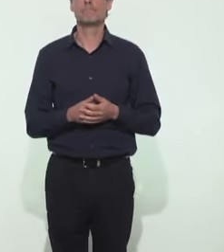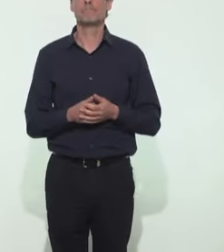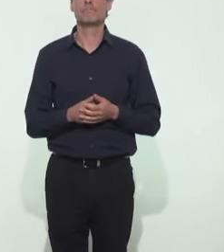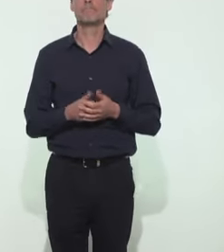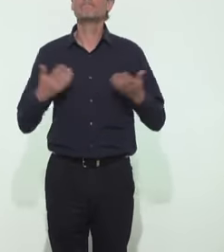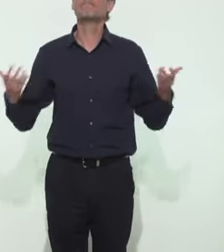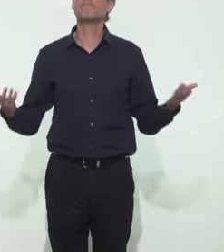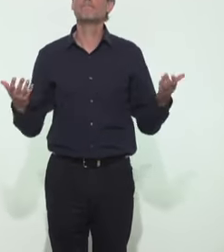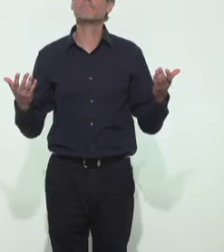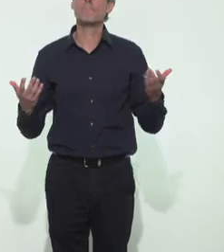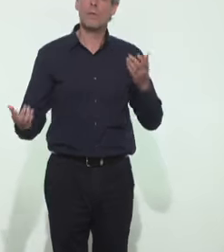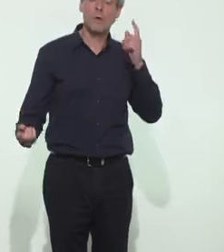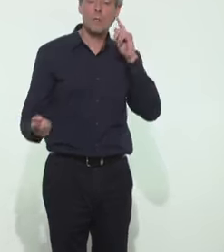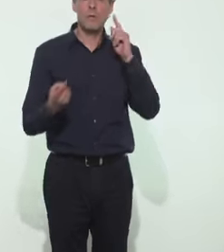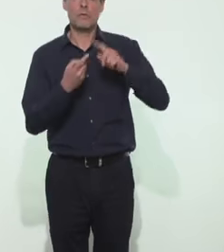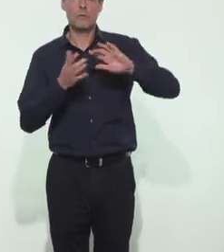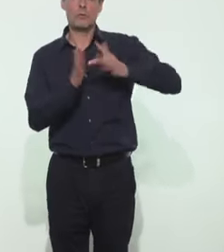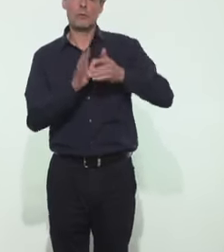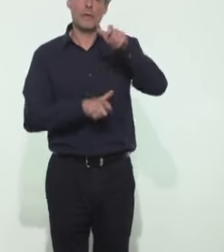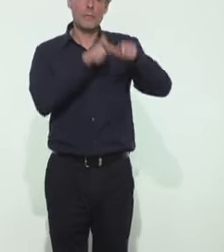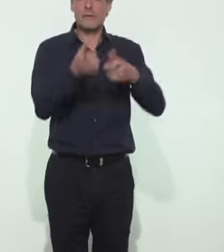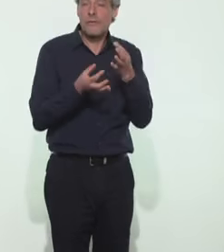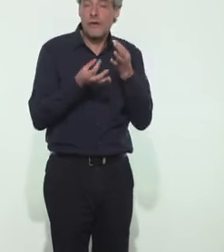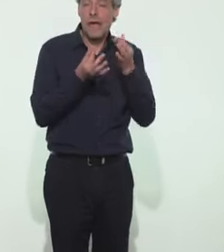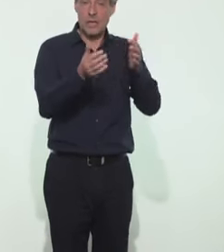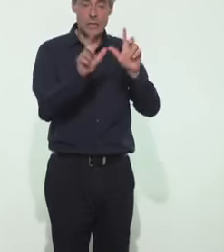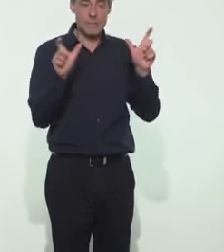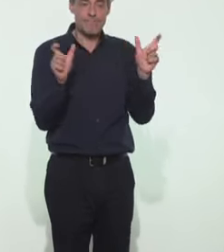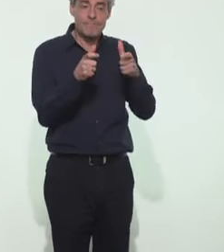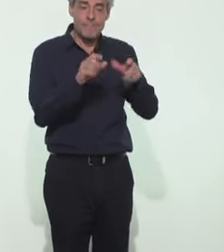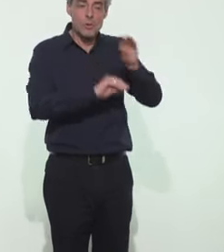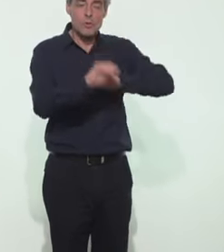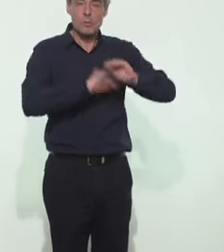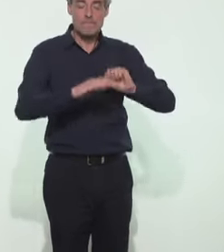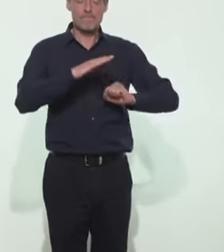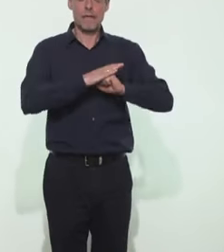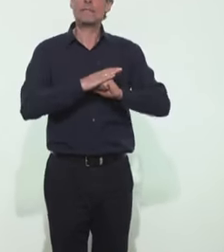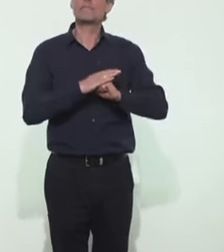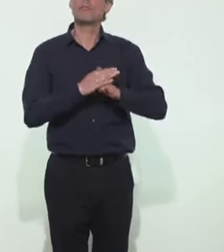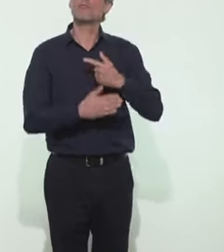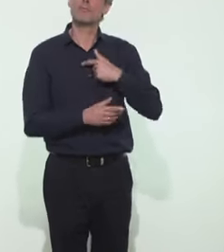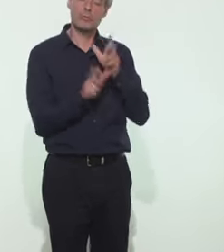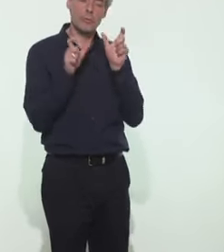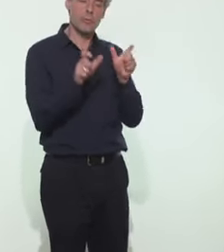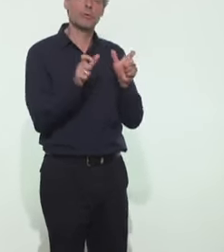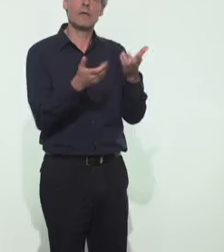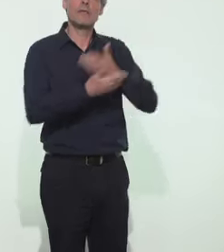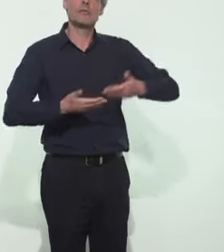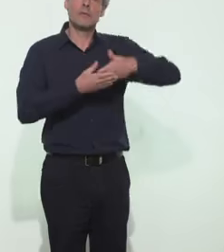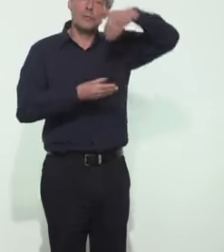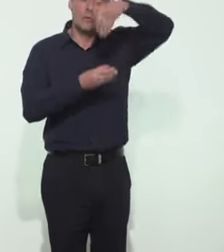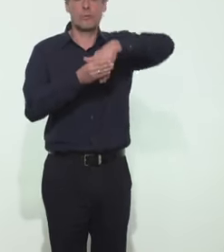afin de pouvoir prendre soin de nos personnes les plus fragiles nous sommes particulièrement attentifs à la situation dans les